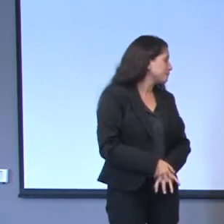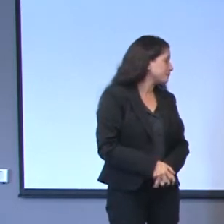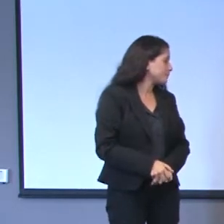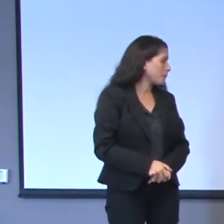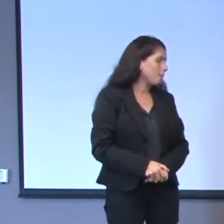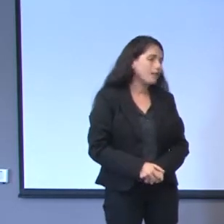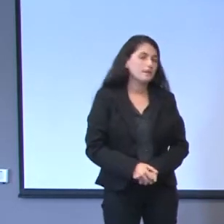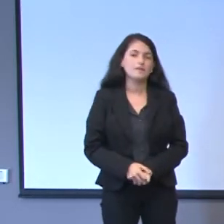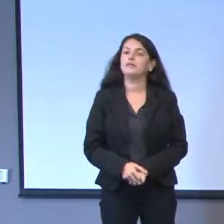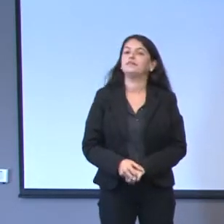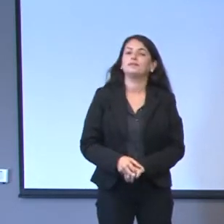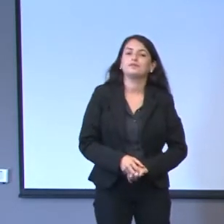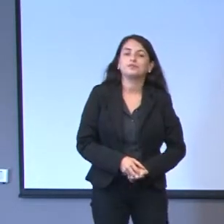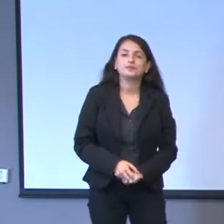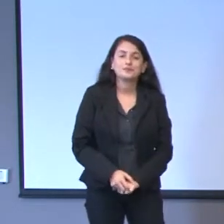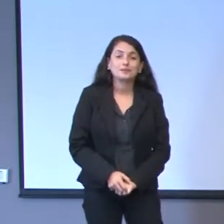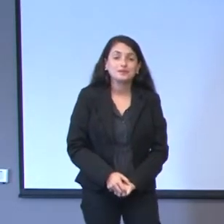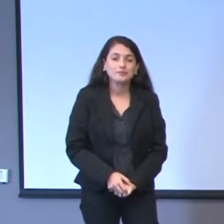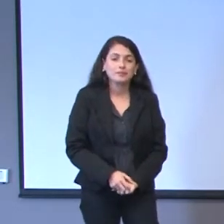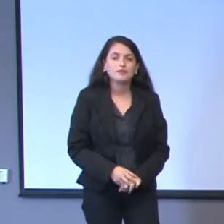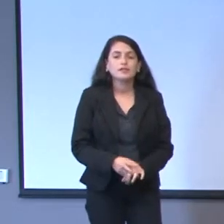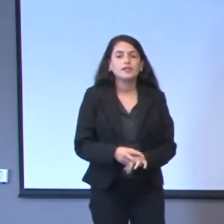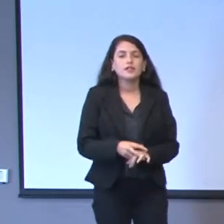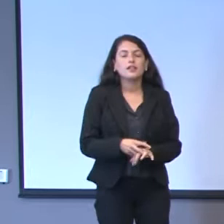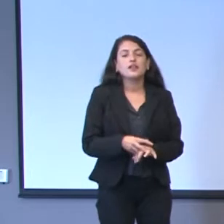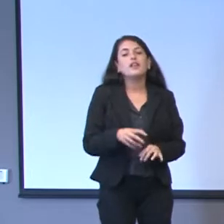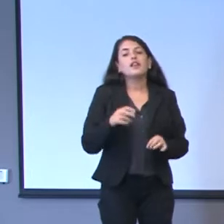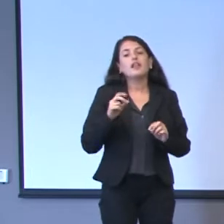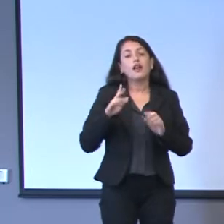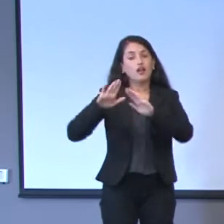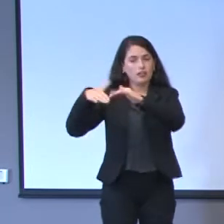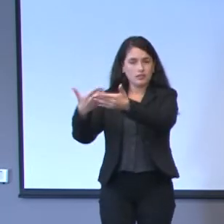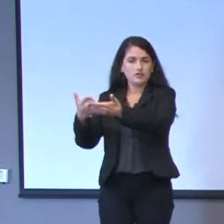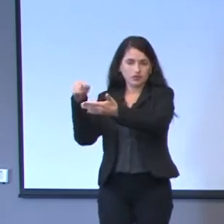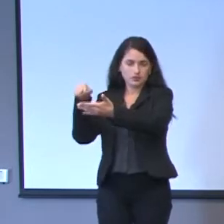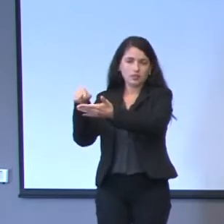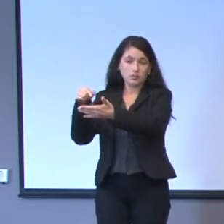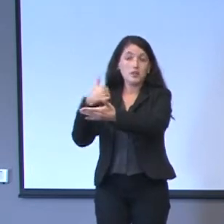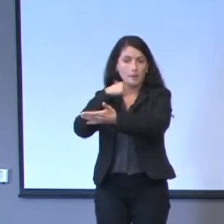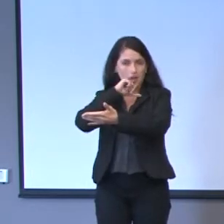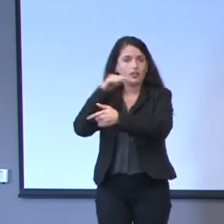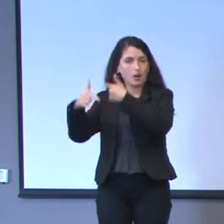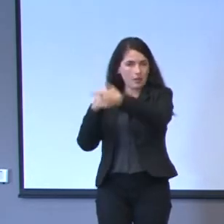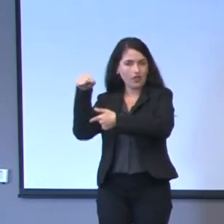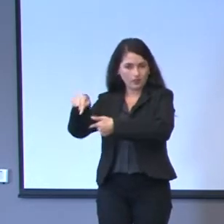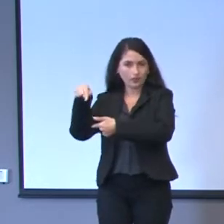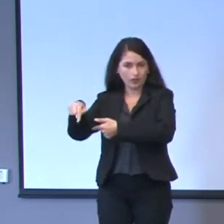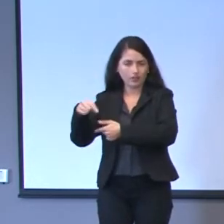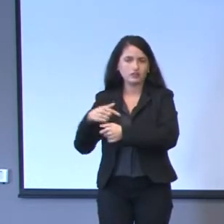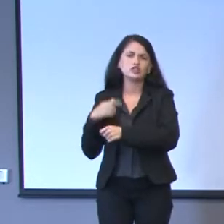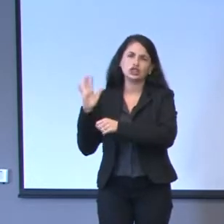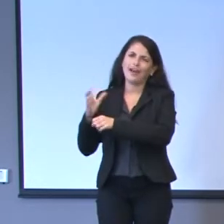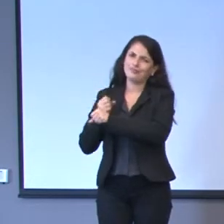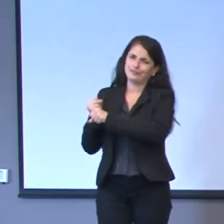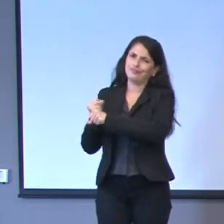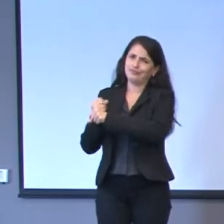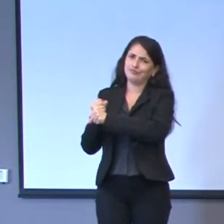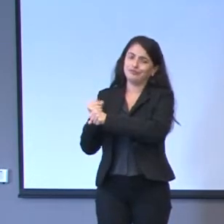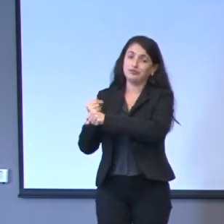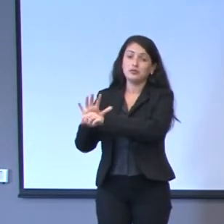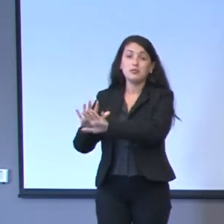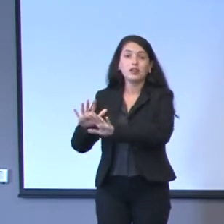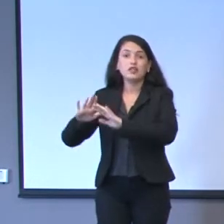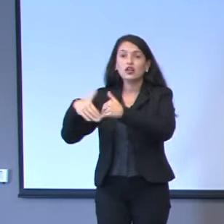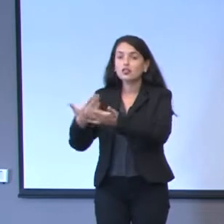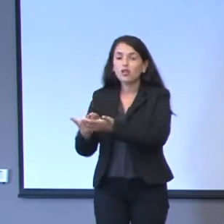E eu chegava, e a escola, embora minha mãe trabalhasse lá durante muitos anos, a escola não